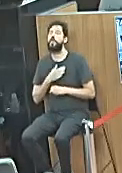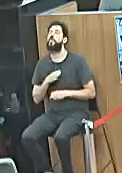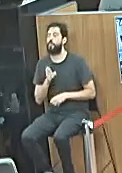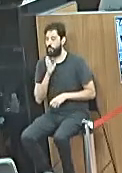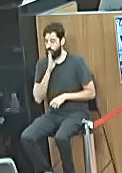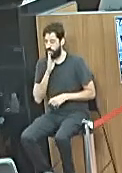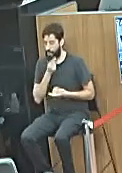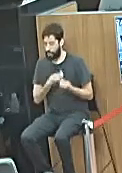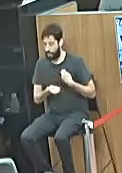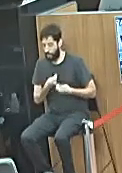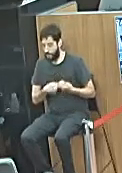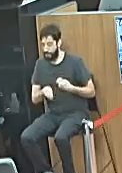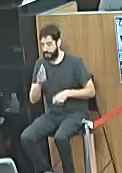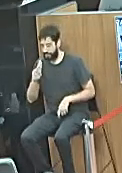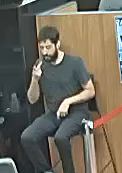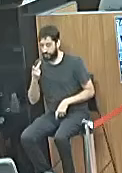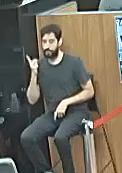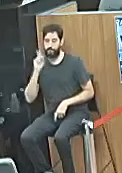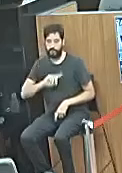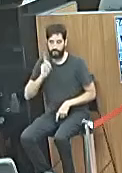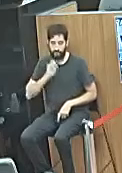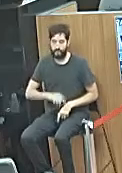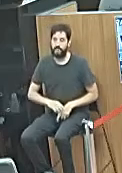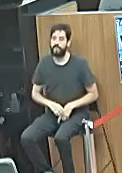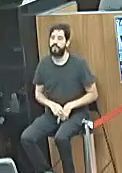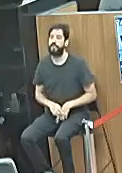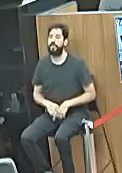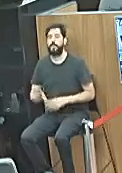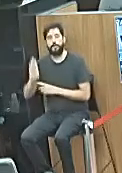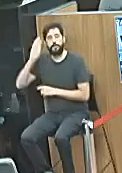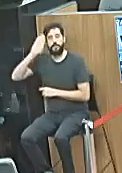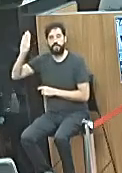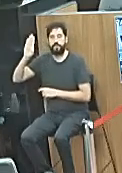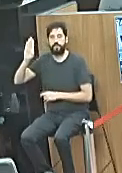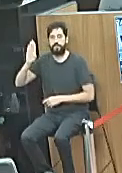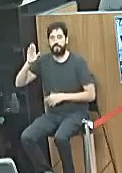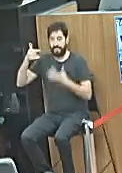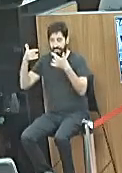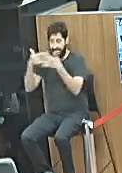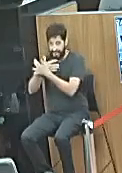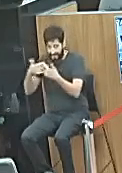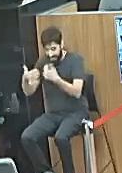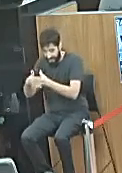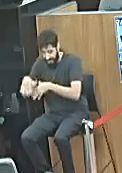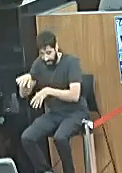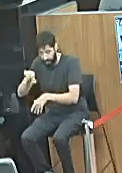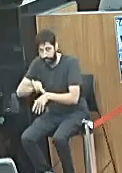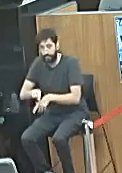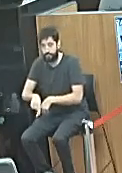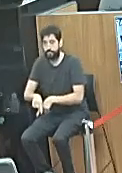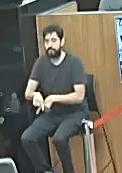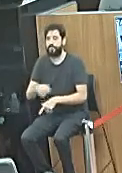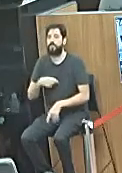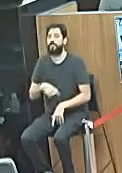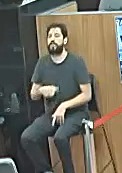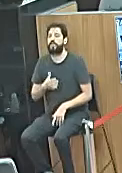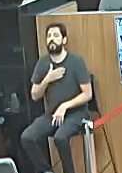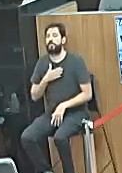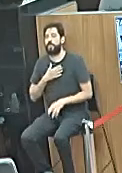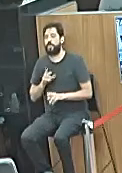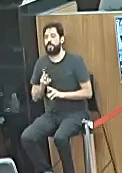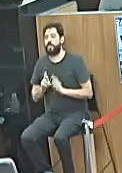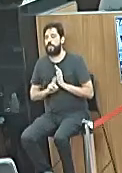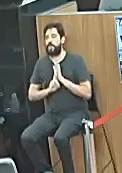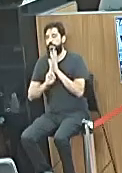comércio de belo horizonte de minas gerais principalmente aqui no hipercentro estou representando também a